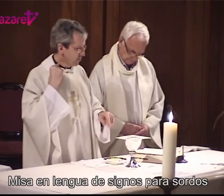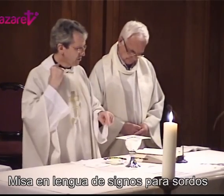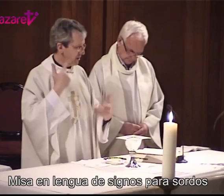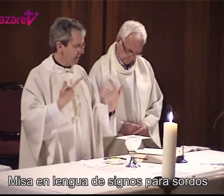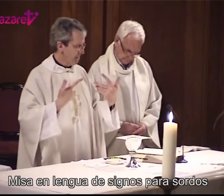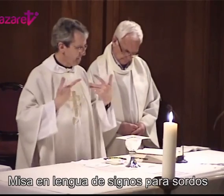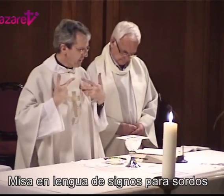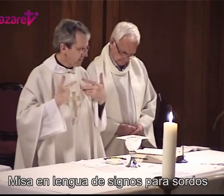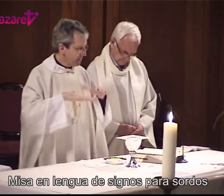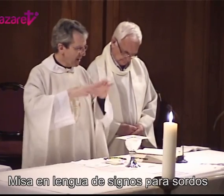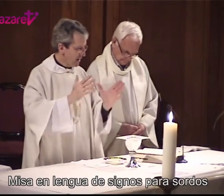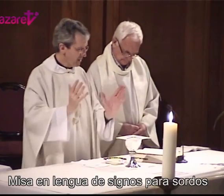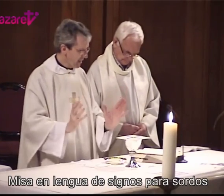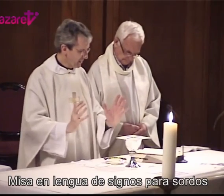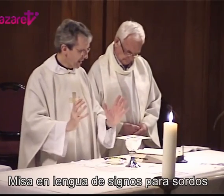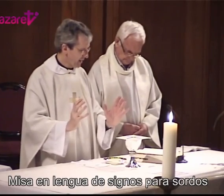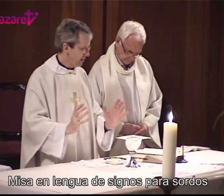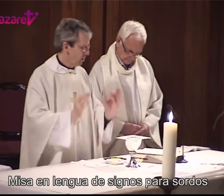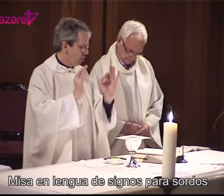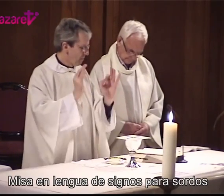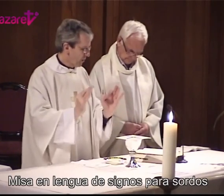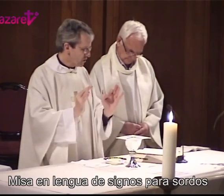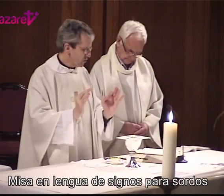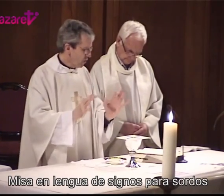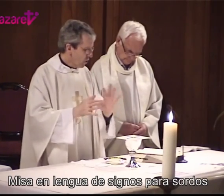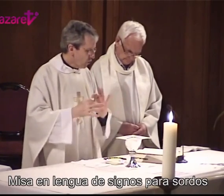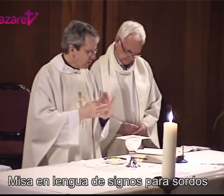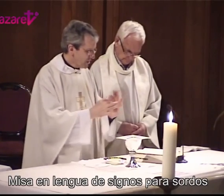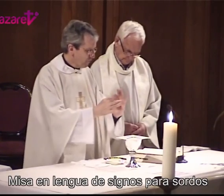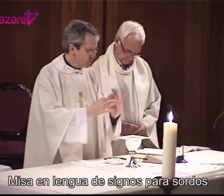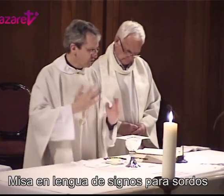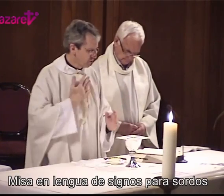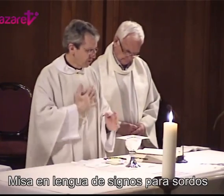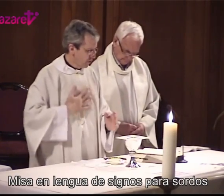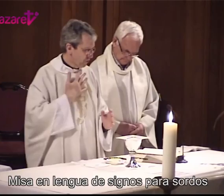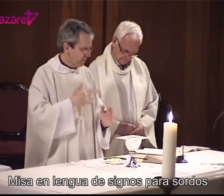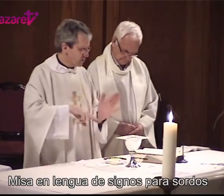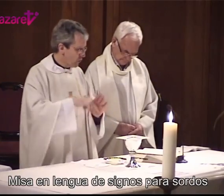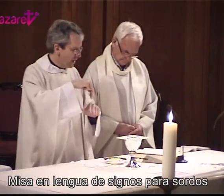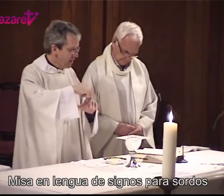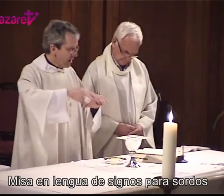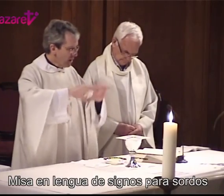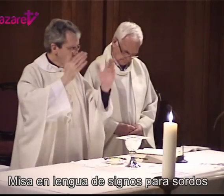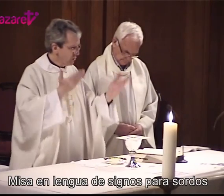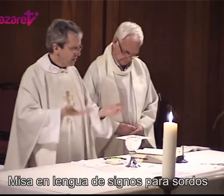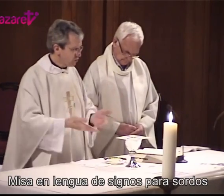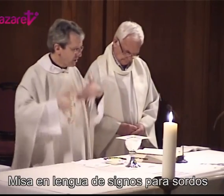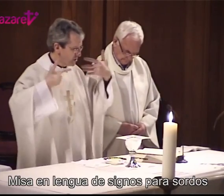sacerdote, víctima y altar. Por eso, con esa efusión de gozo pascual, el mundo entero se desborda